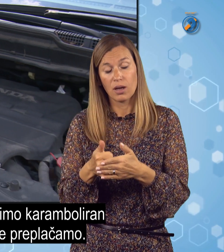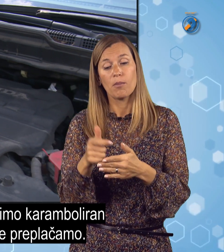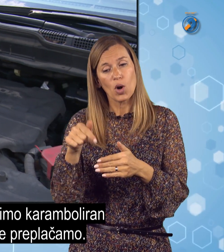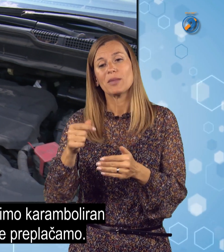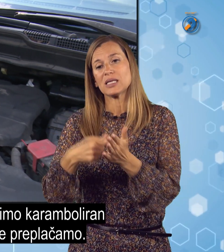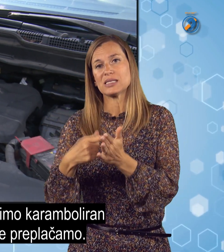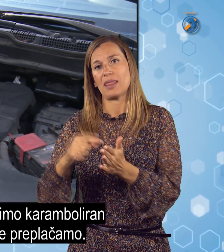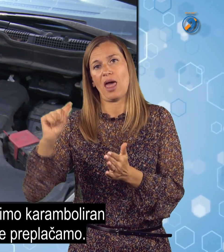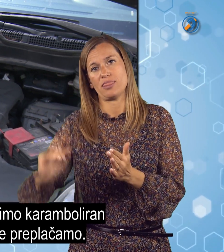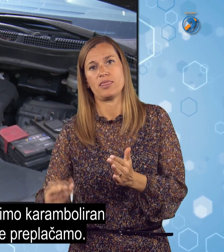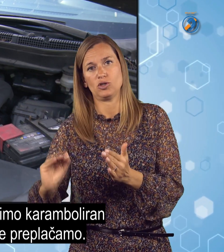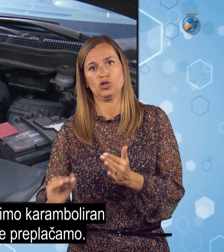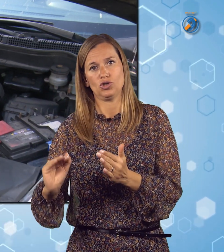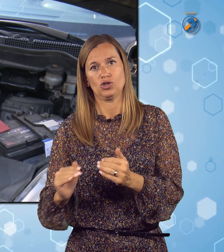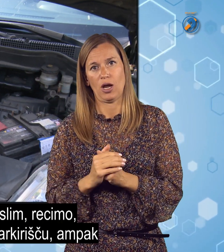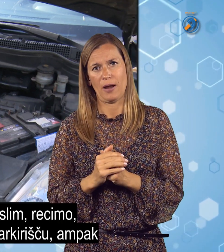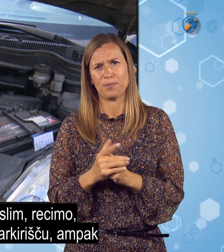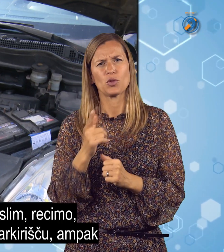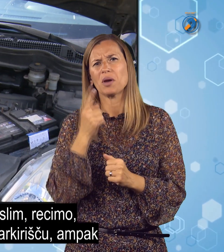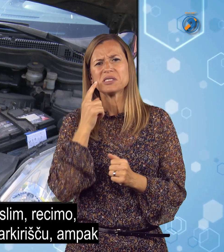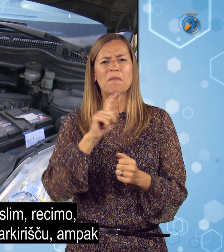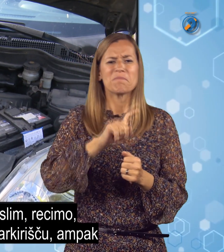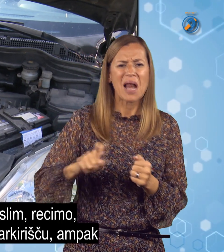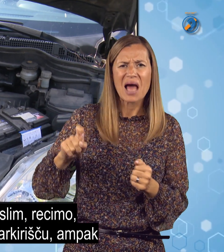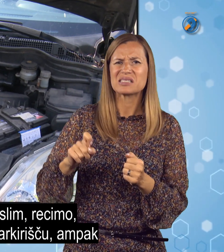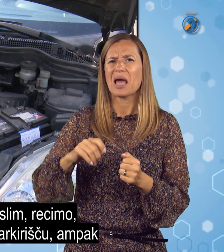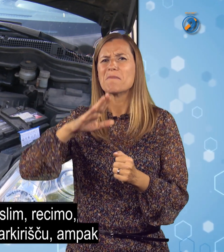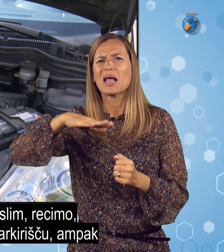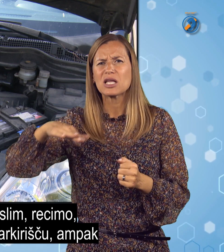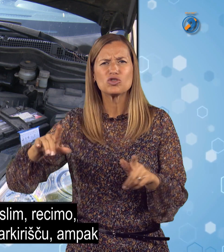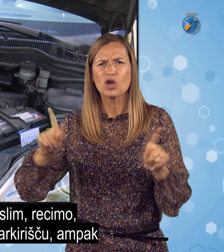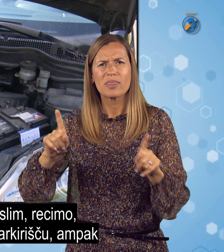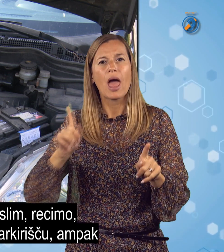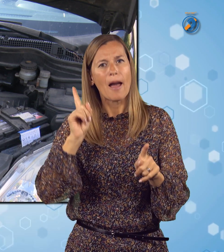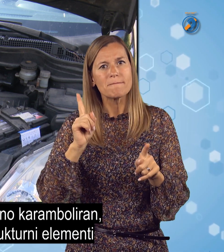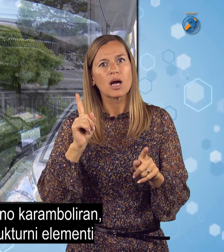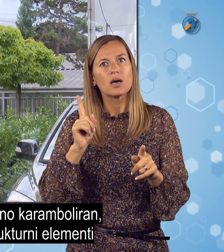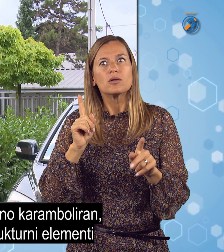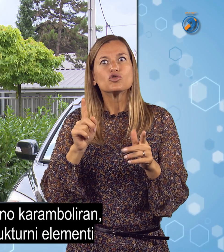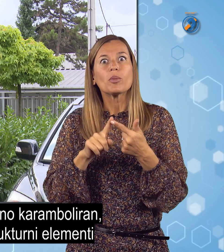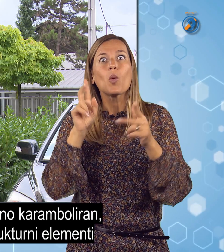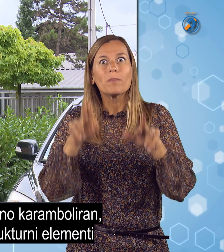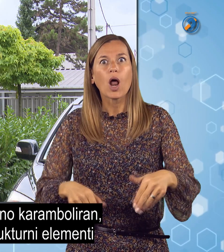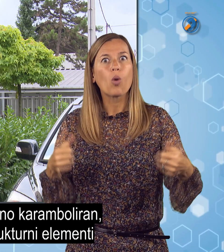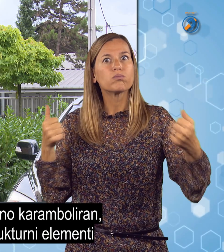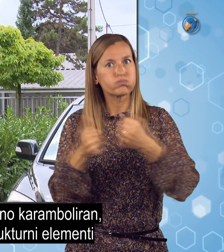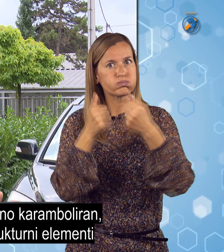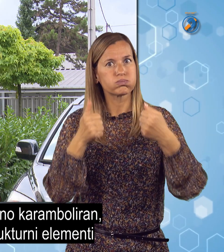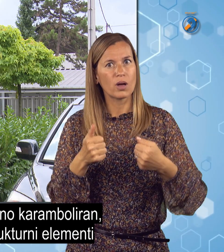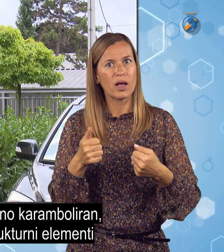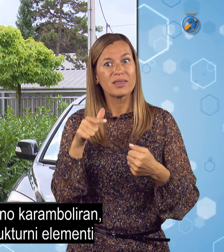karamboliran avto, da ga ne preplačamo. Tukaj ne mislim recimo na praske na parkirišču, pa to, ampak dejansko ustrezno